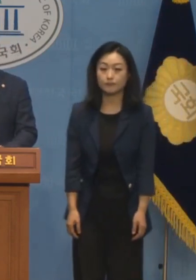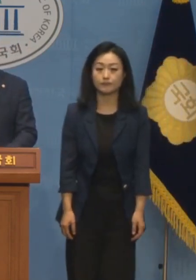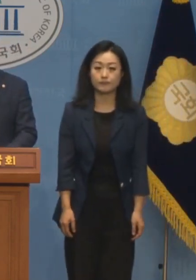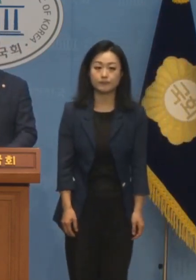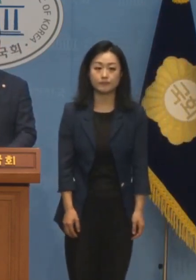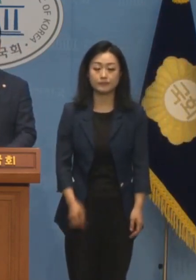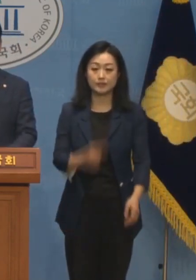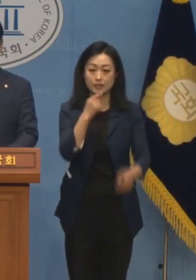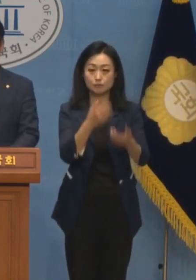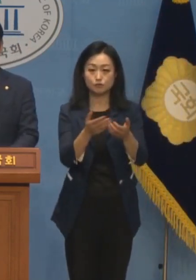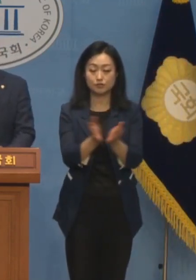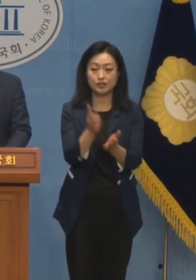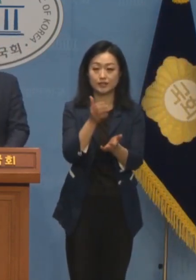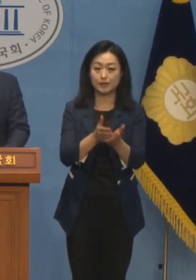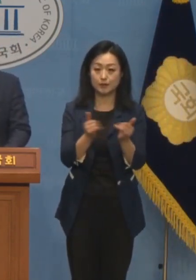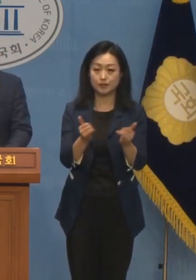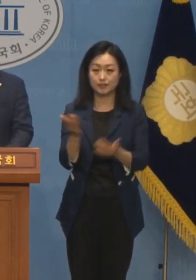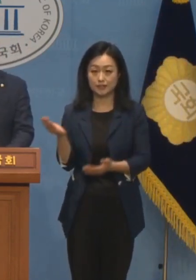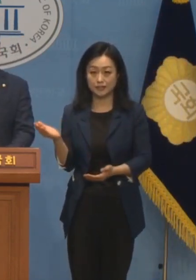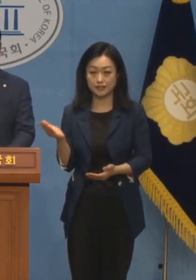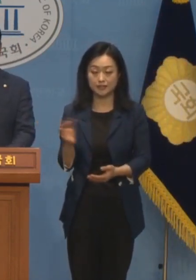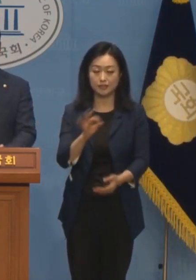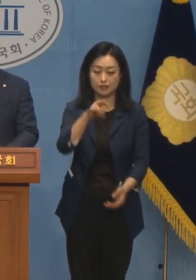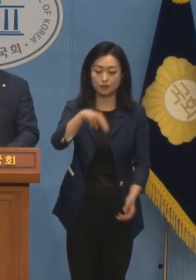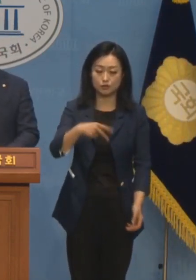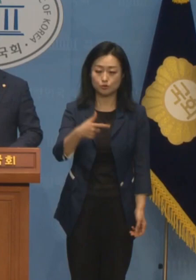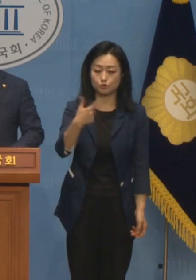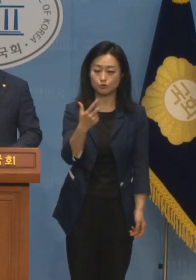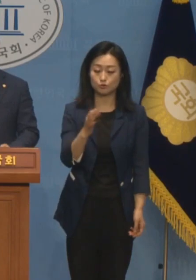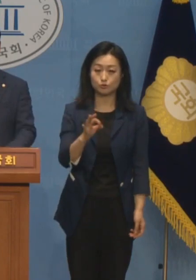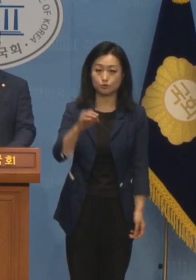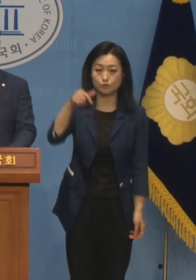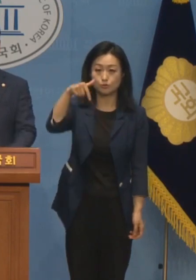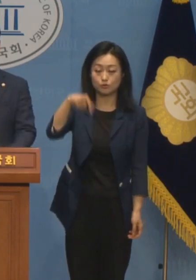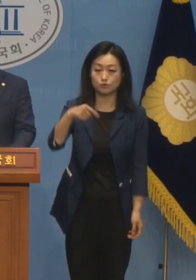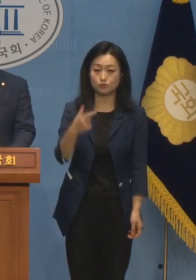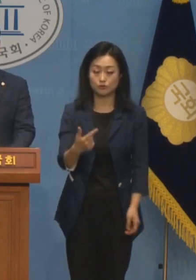예, 민주당 원내대변인 윤종군입니다. 두 건 브리핑하도록 하겠습니다.